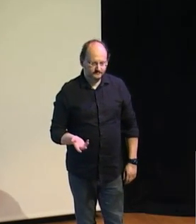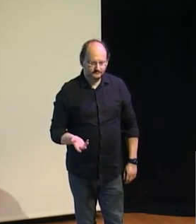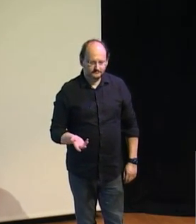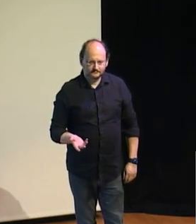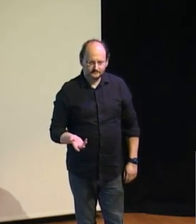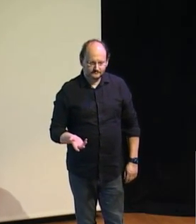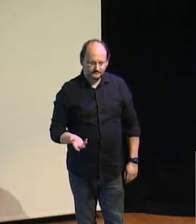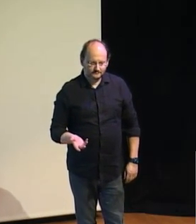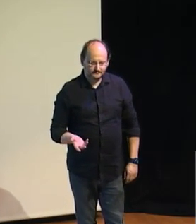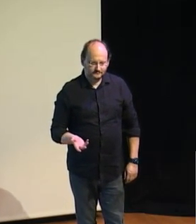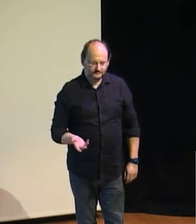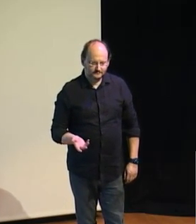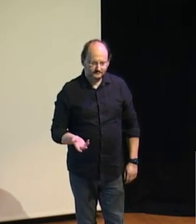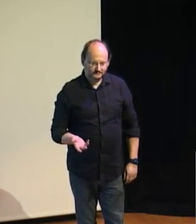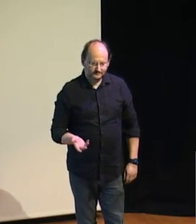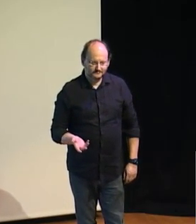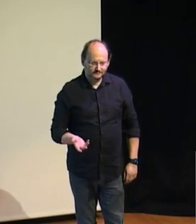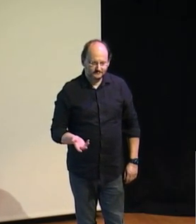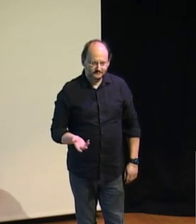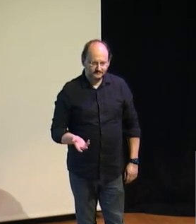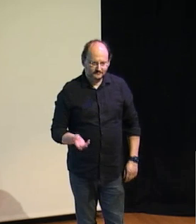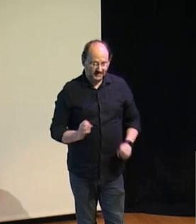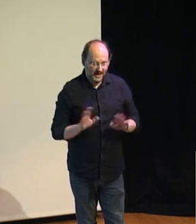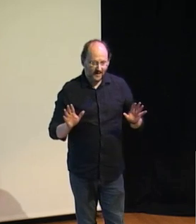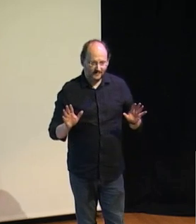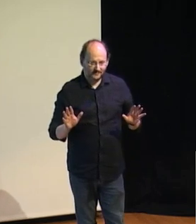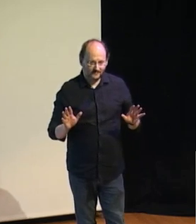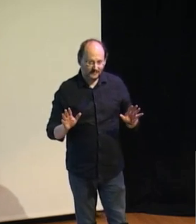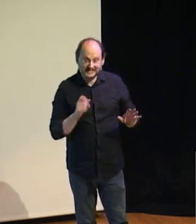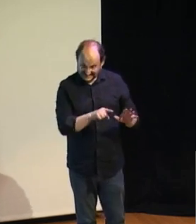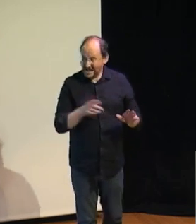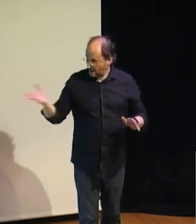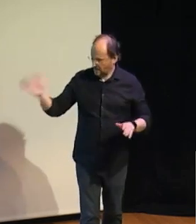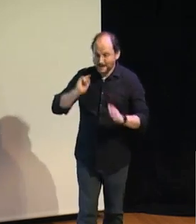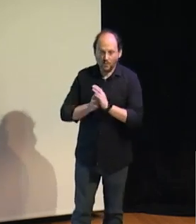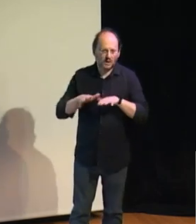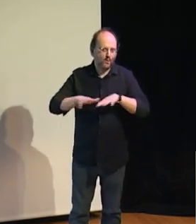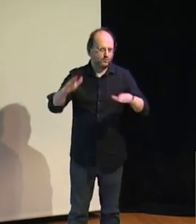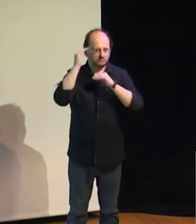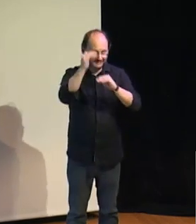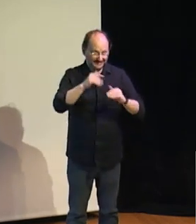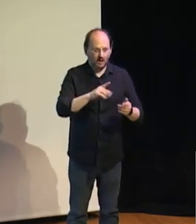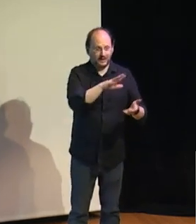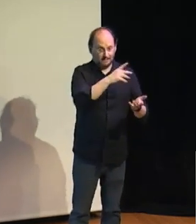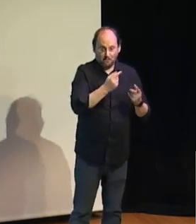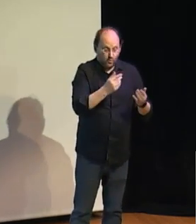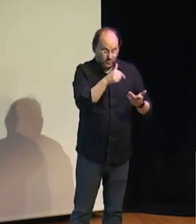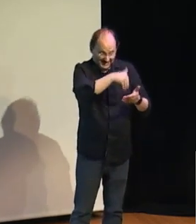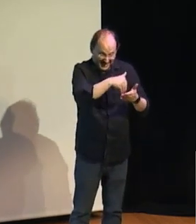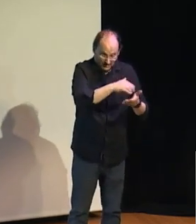des communications visuelles de l'ordre de la pantomime. Est-ce que c'est clair? Cette pantomime, elle existe, elle est un